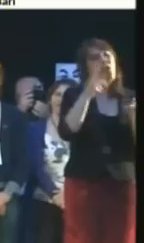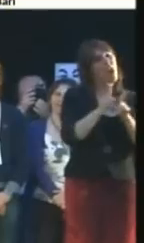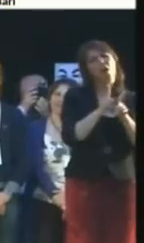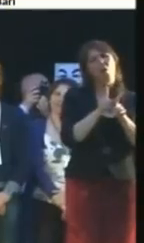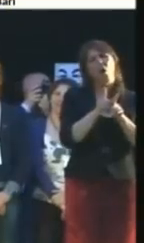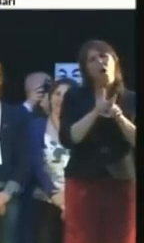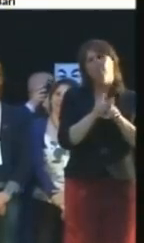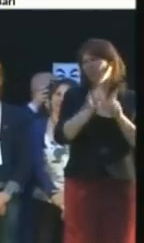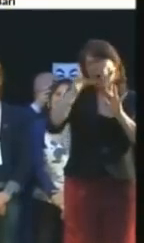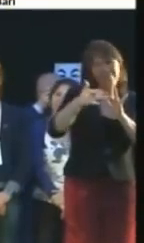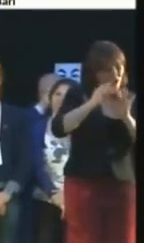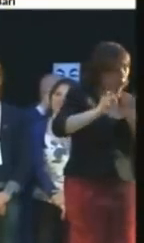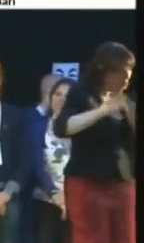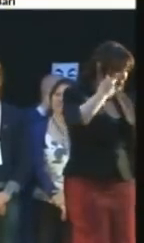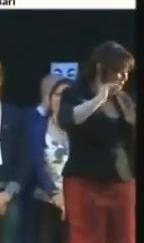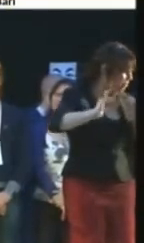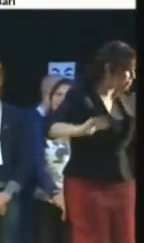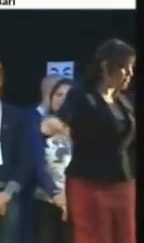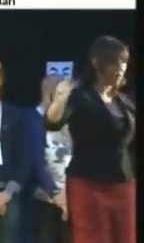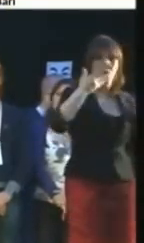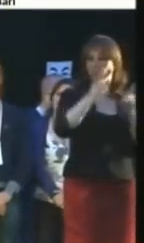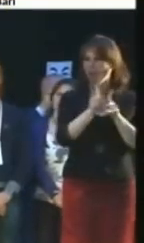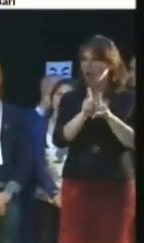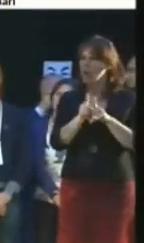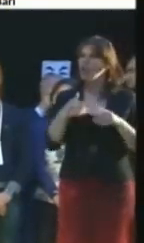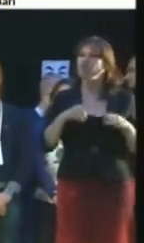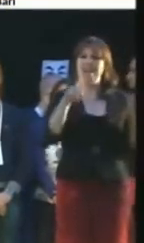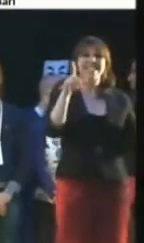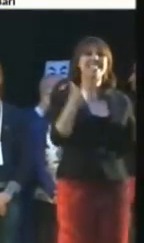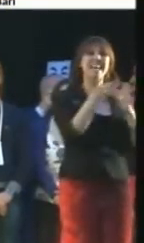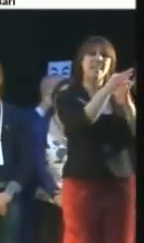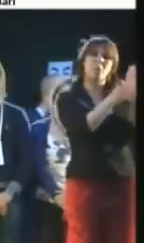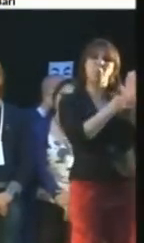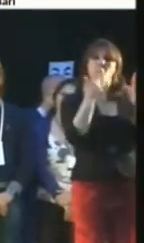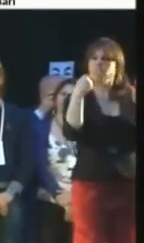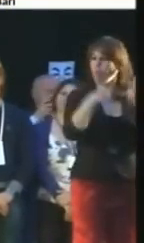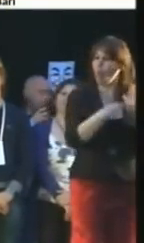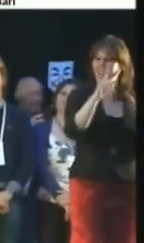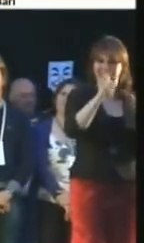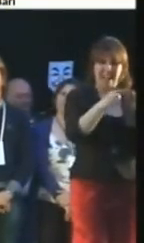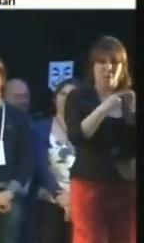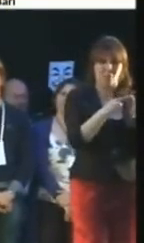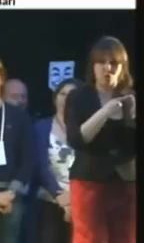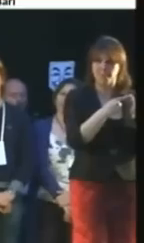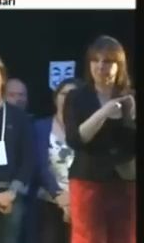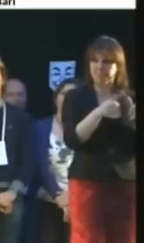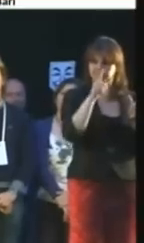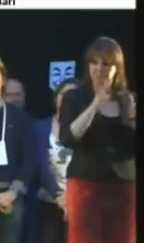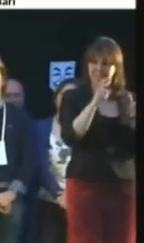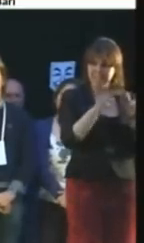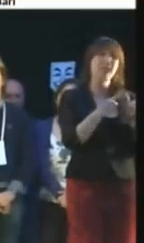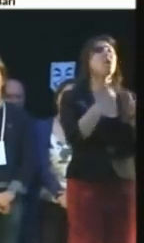più a che fare con questa gente qua. Poi abbiamo i nostri 7 punti che porteremo lì. Il debito, se abbiamo ancora del